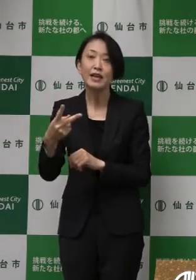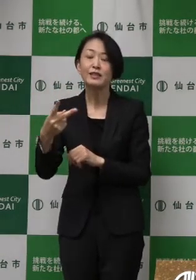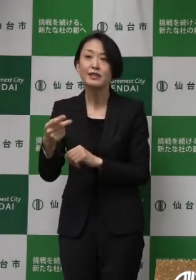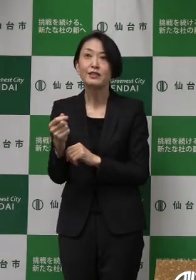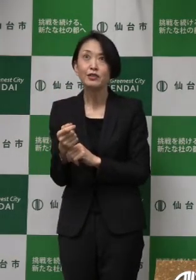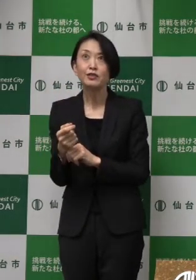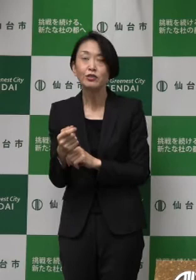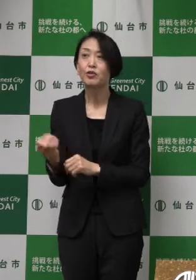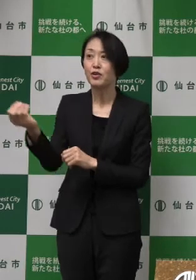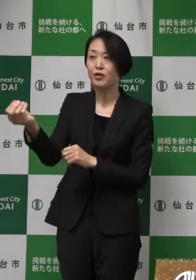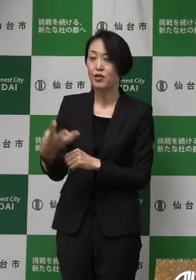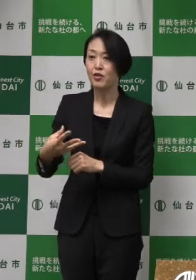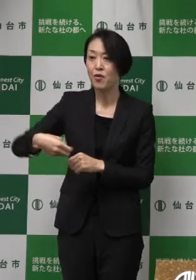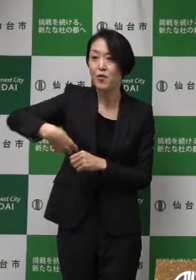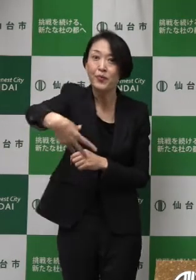ております。